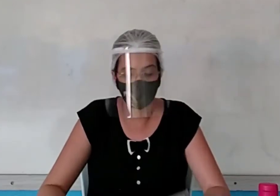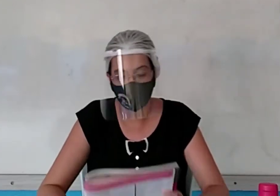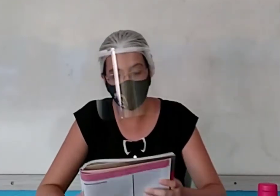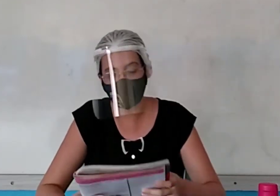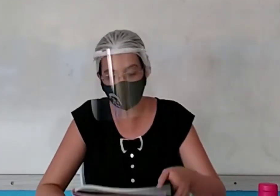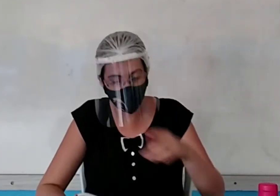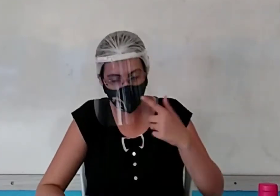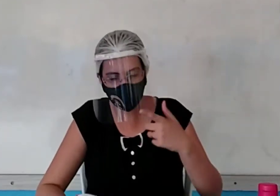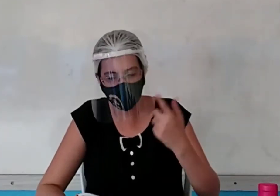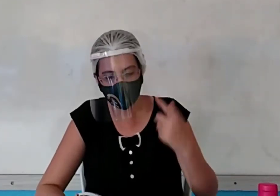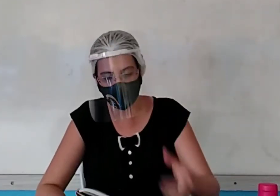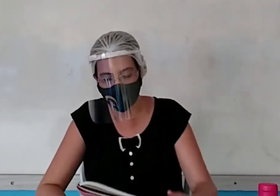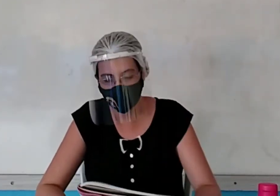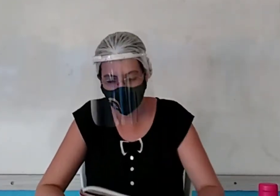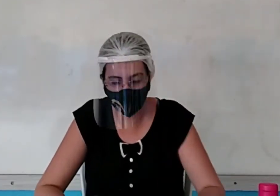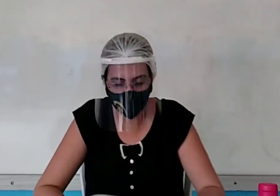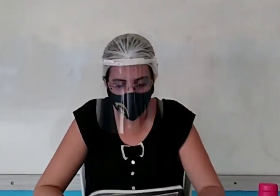Era para não fazer isso. Mas é isso que acontece.